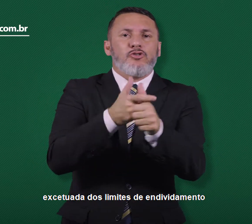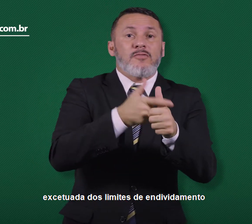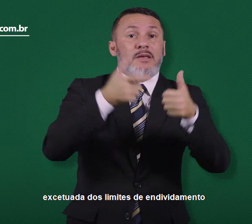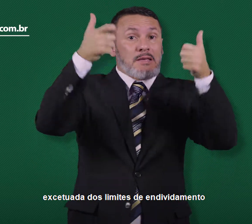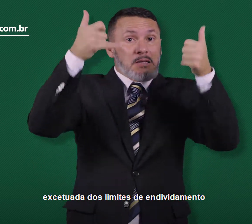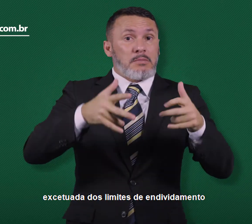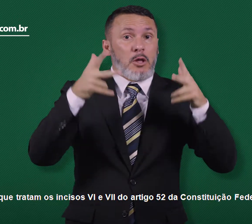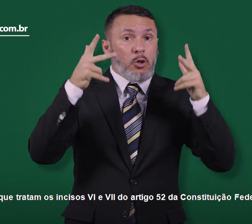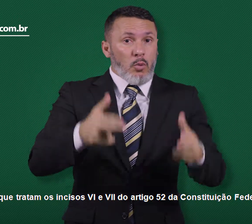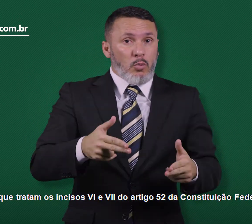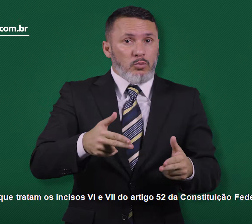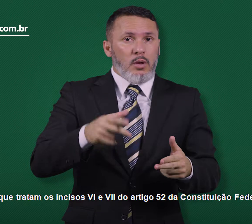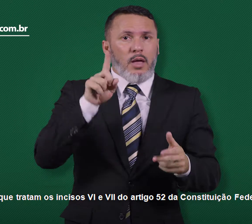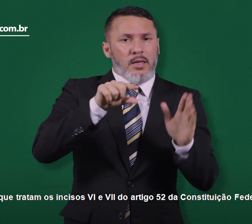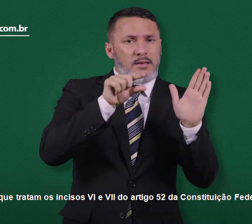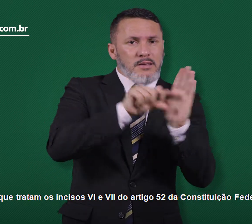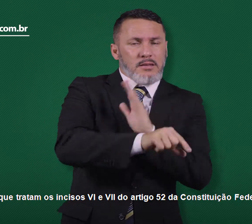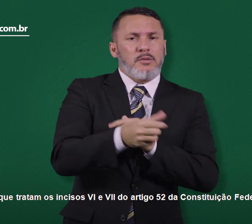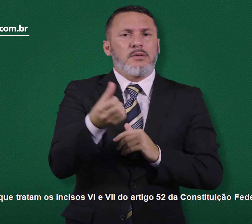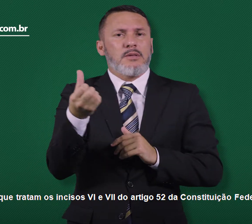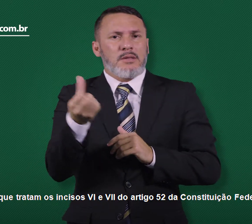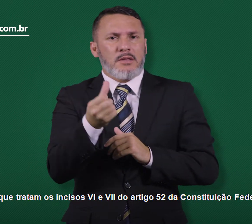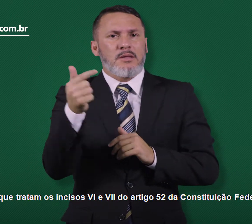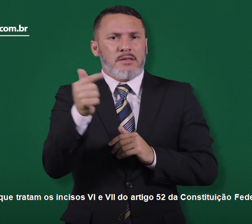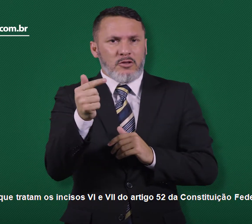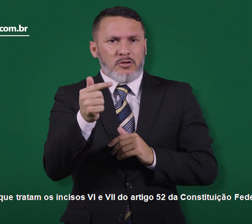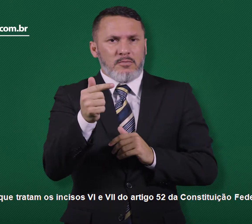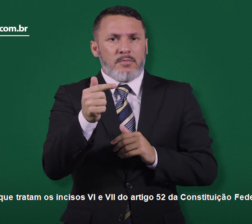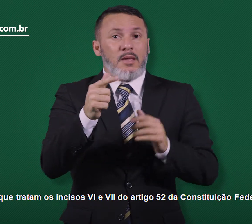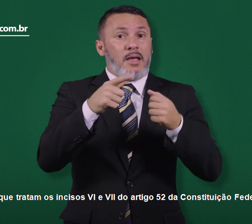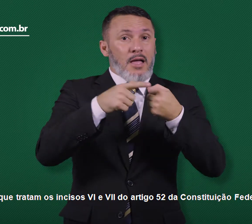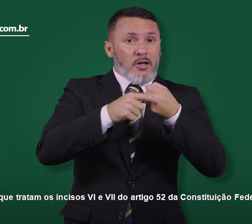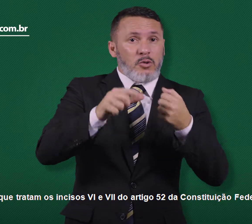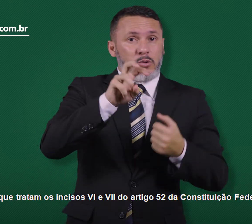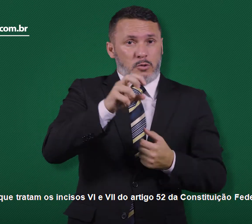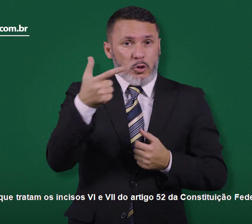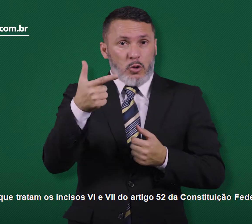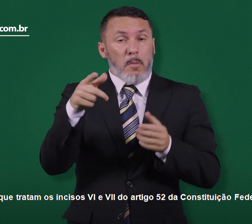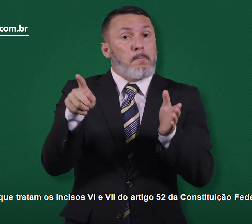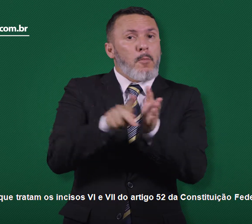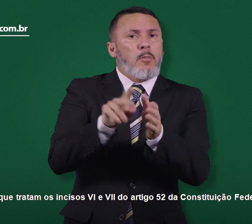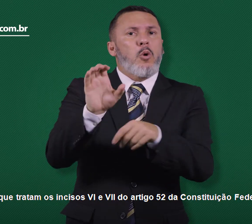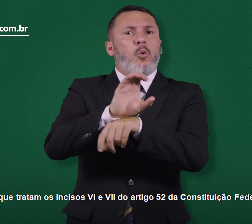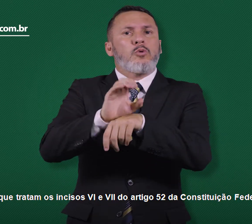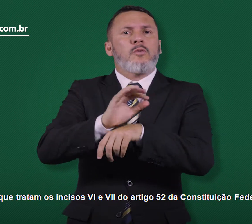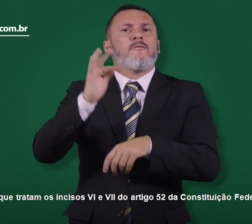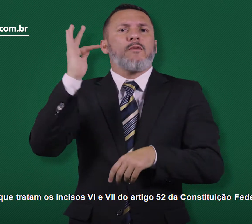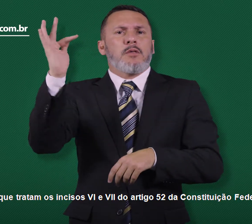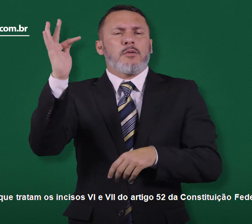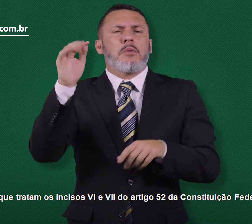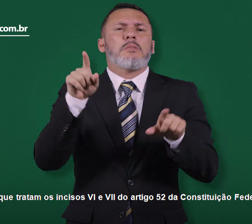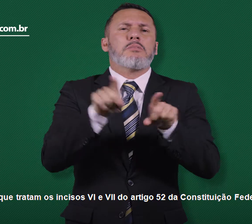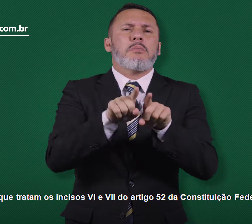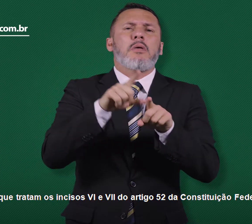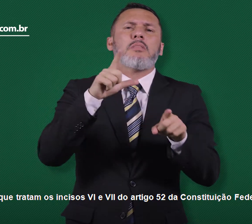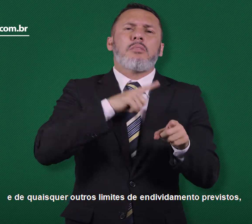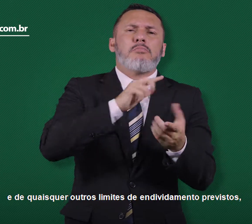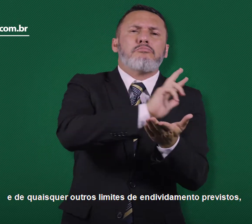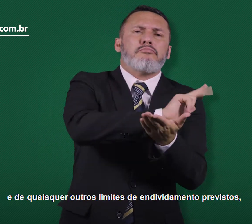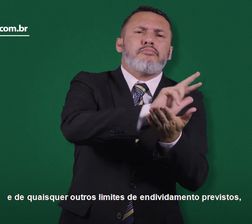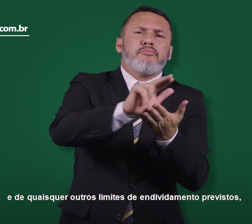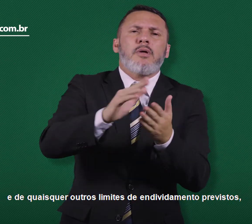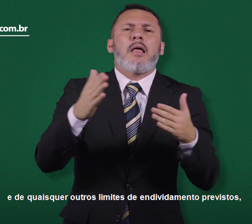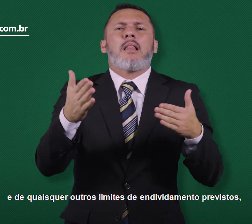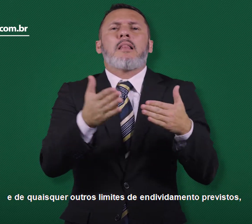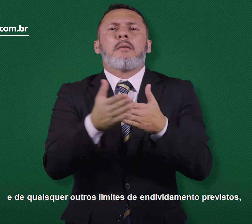limites de endividamento de que tratam os incisos 6º e 7º do artigo 52 da Constituição Federal e